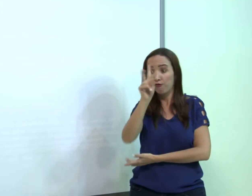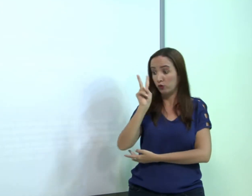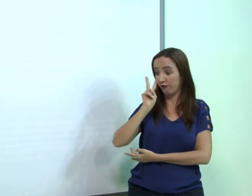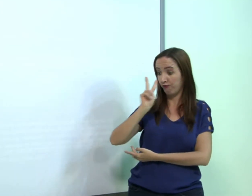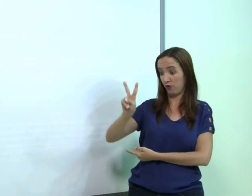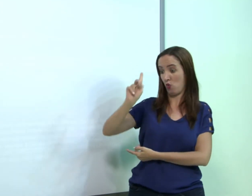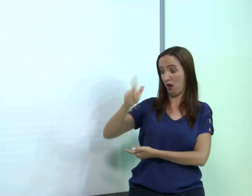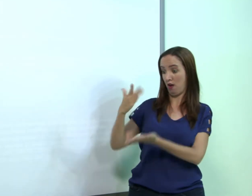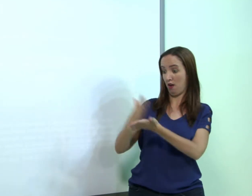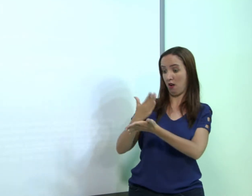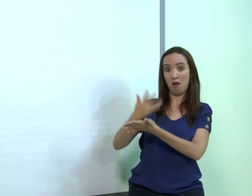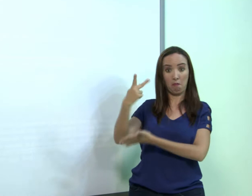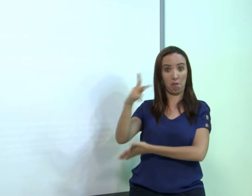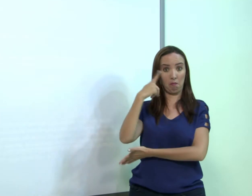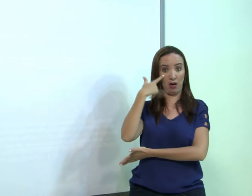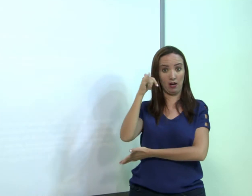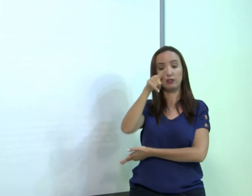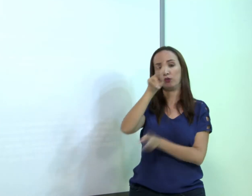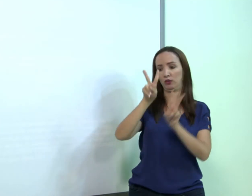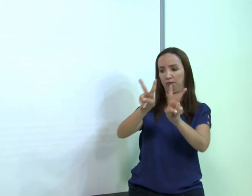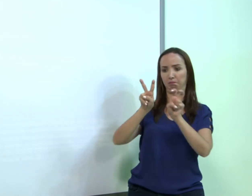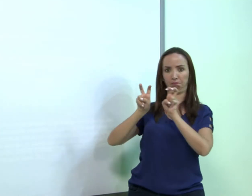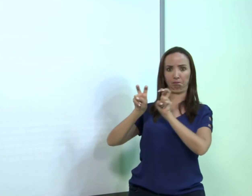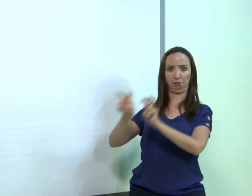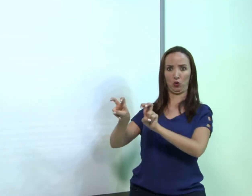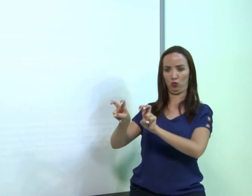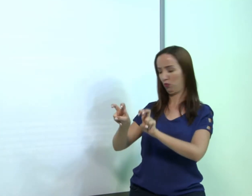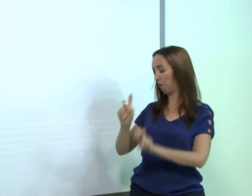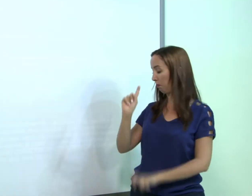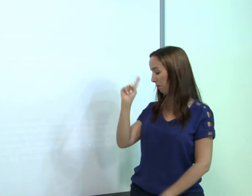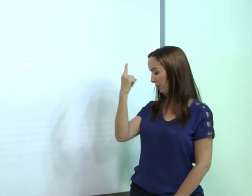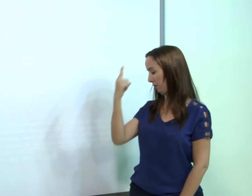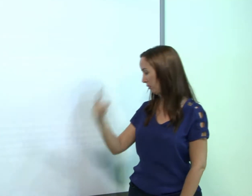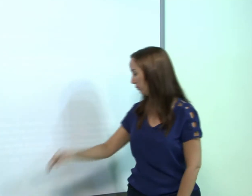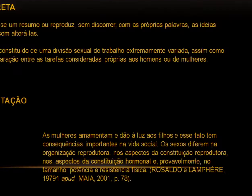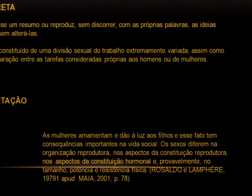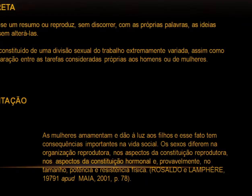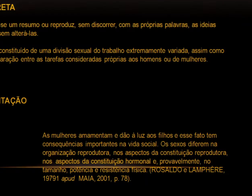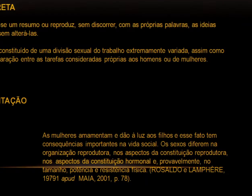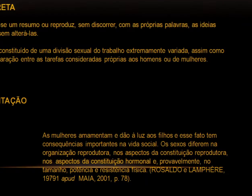veja, se for um livro de Marisa, você vai referenciar.